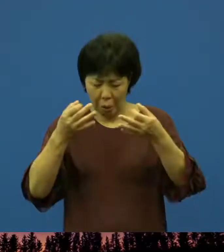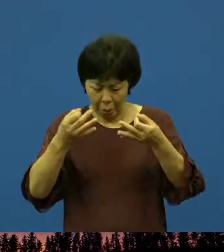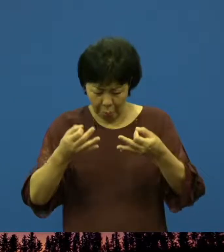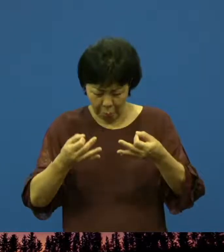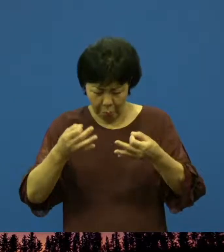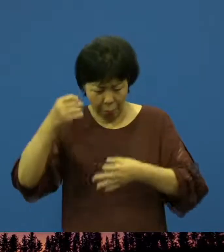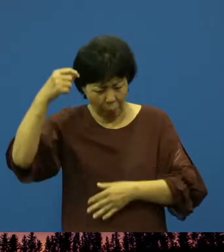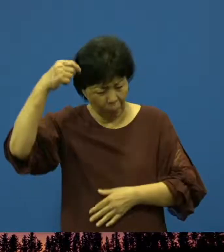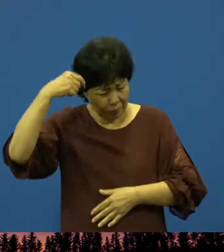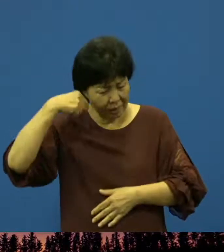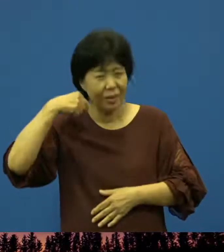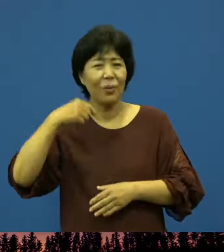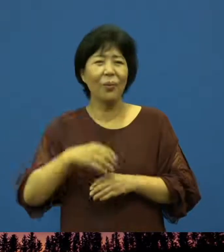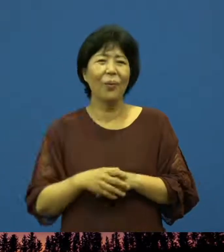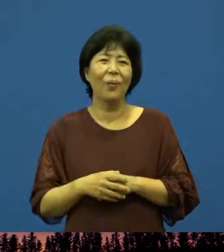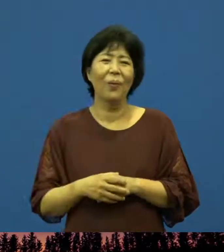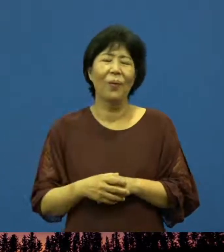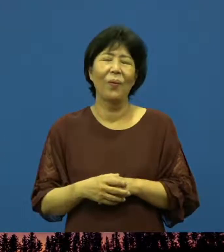돼요.